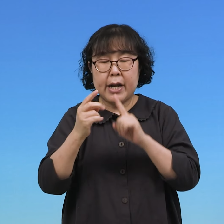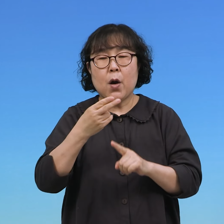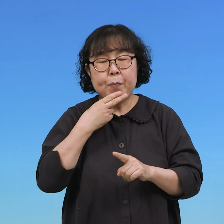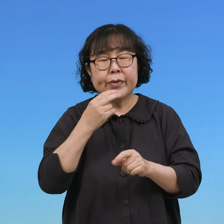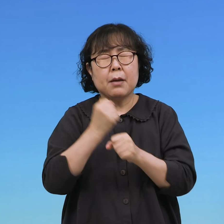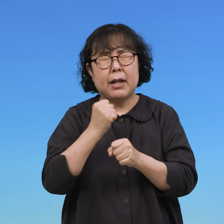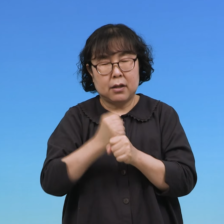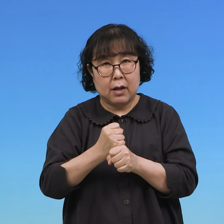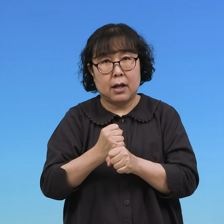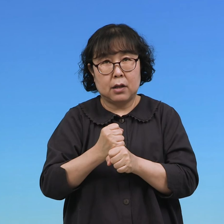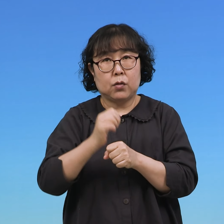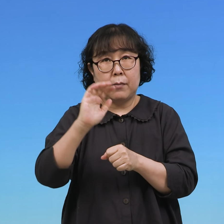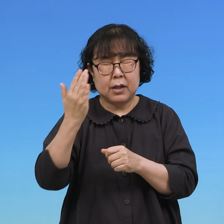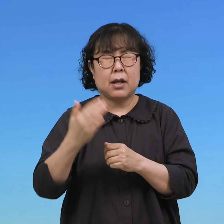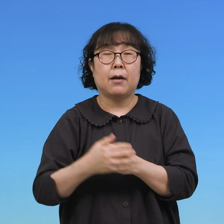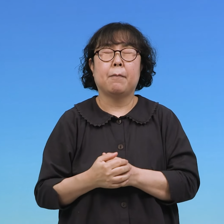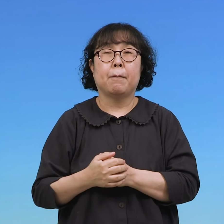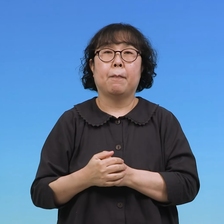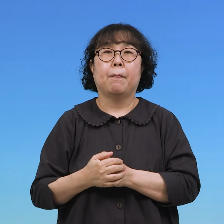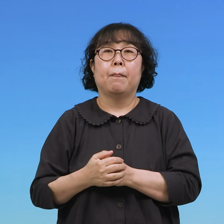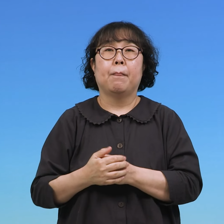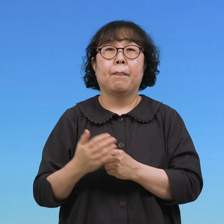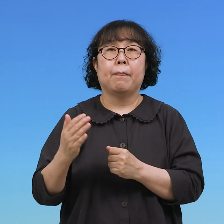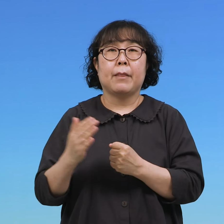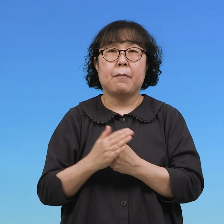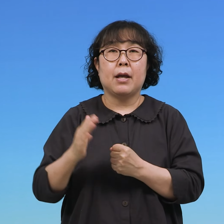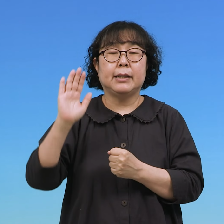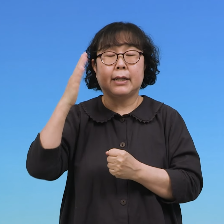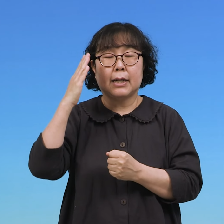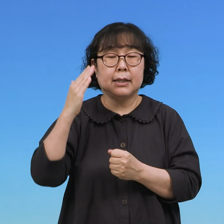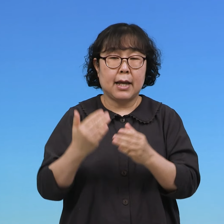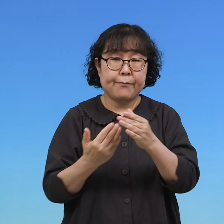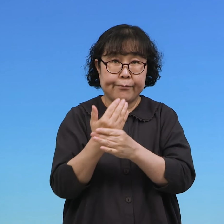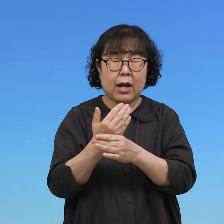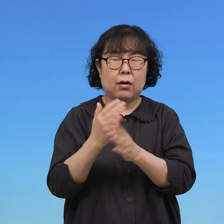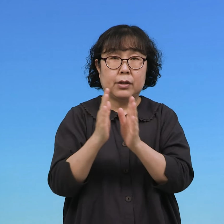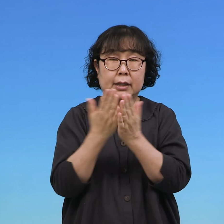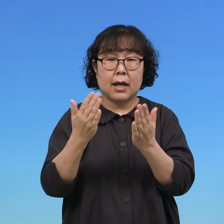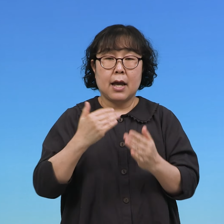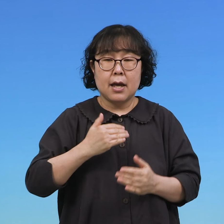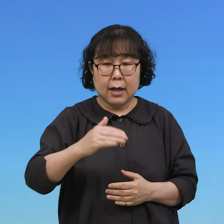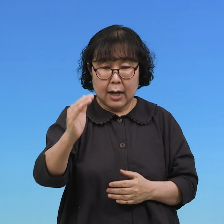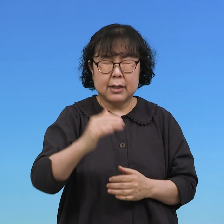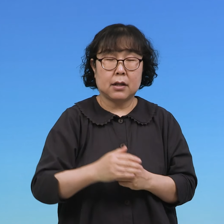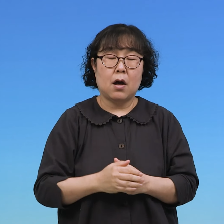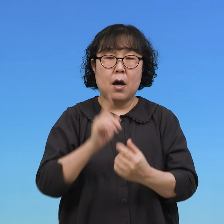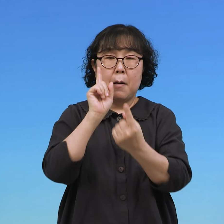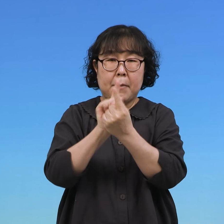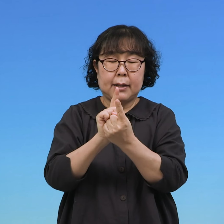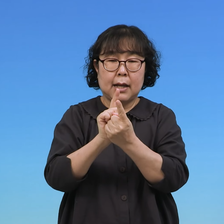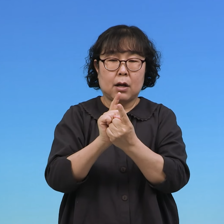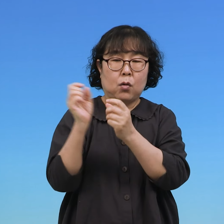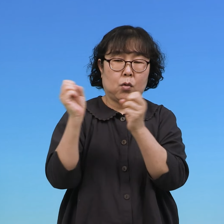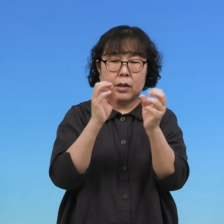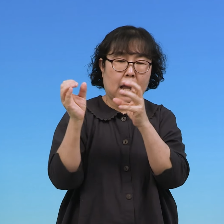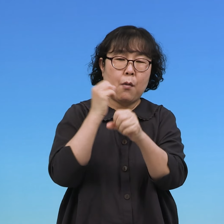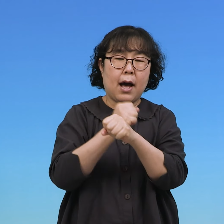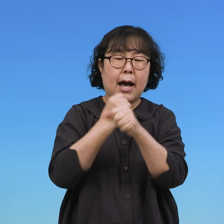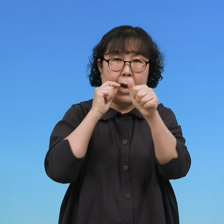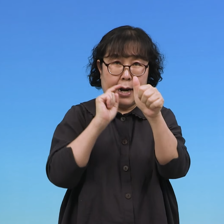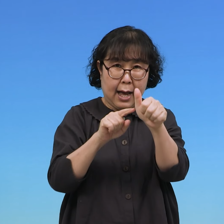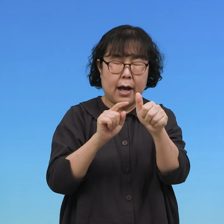그래서 저는 최근에 나온 책인데요, 가서 만나고 이야기하라,